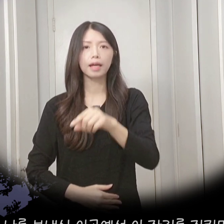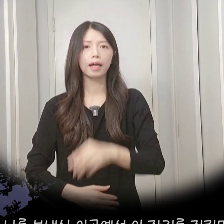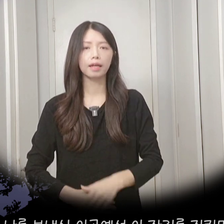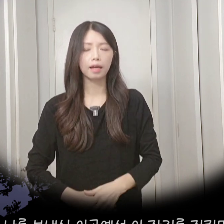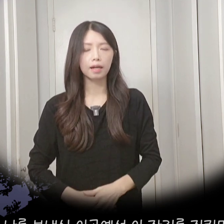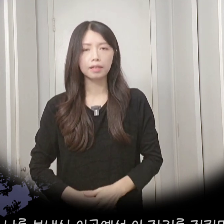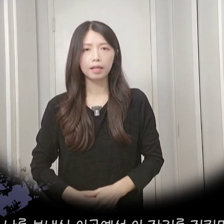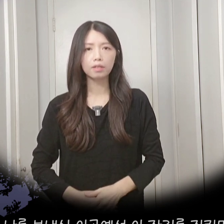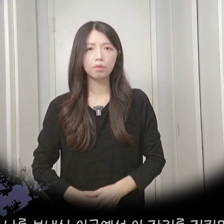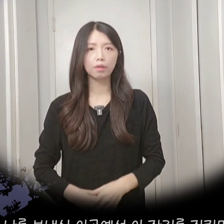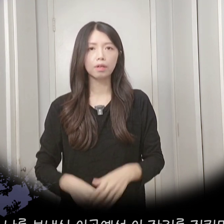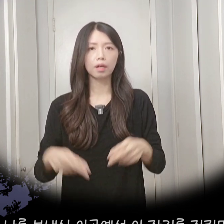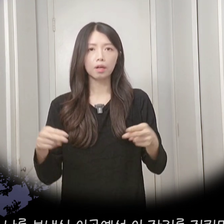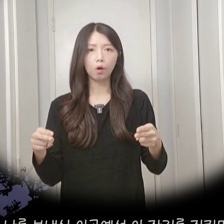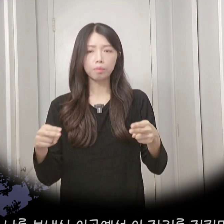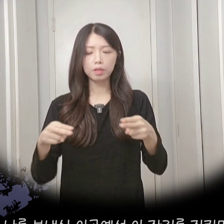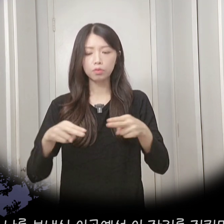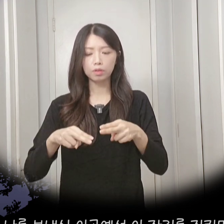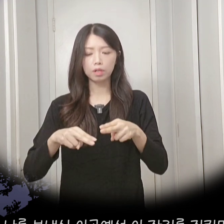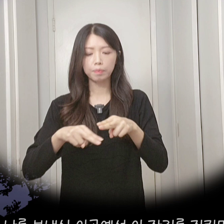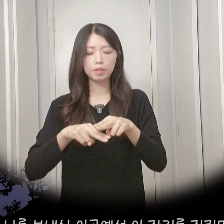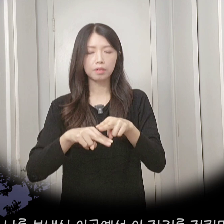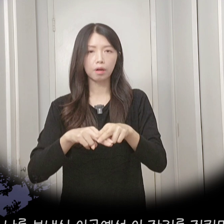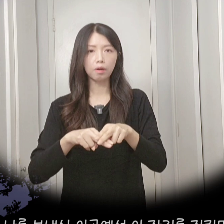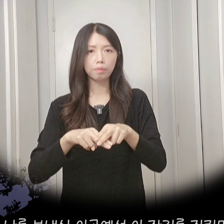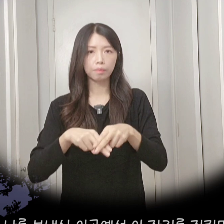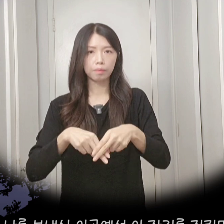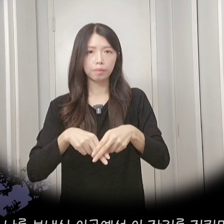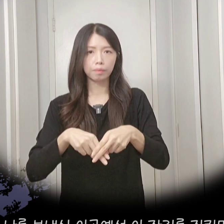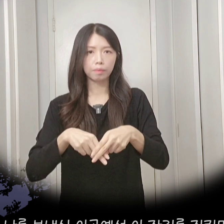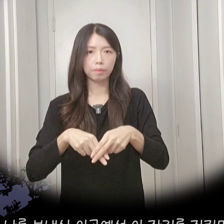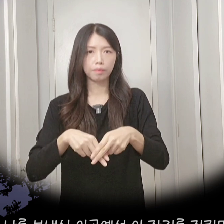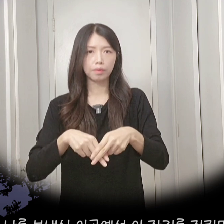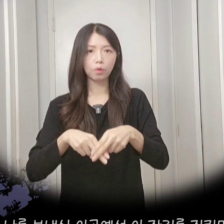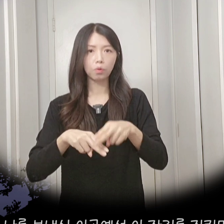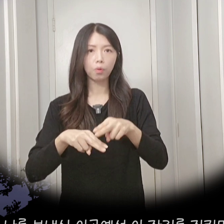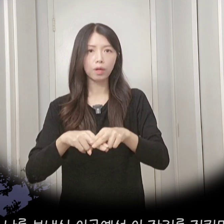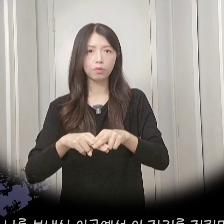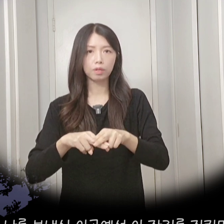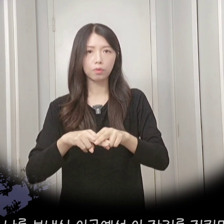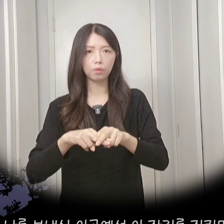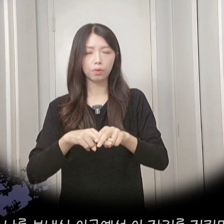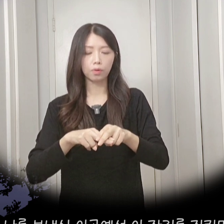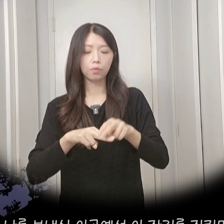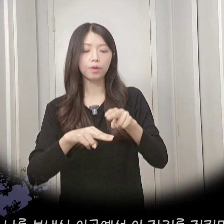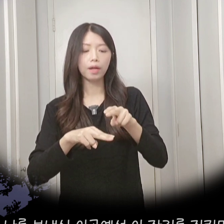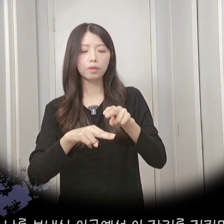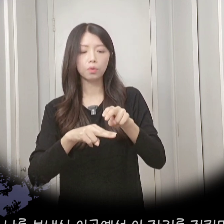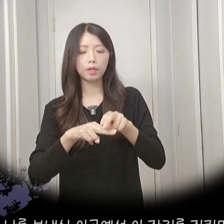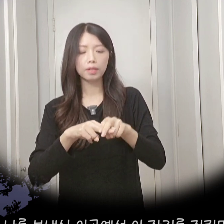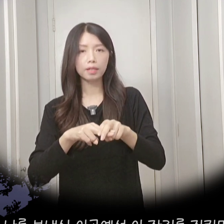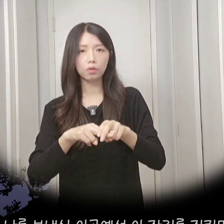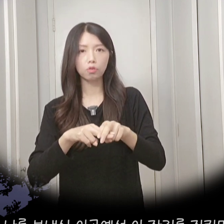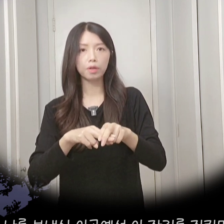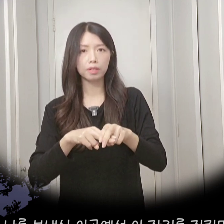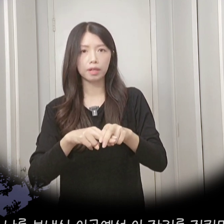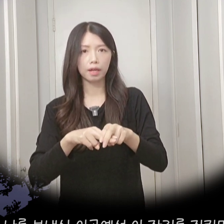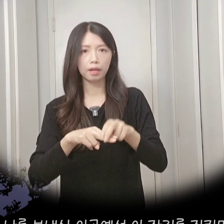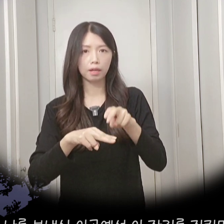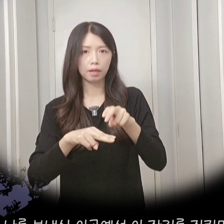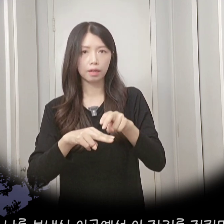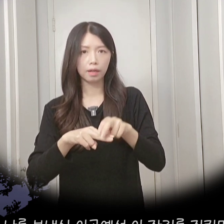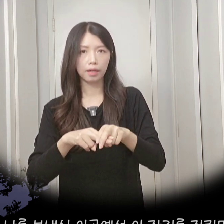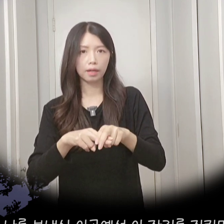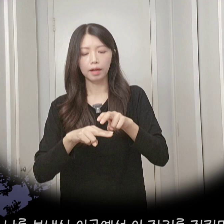이 자리, 자리의 수어는 검지 중지를 펴셔서 서로 포개 주시고 위에 있는 손이 살짝